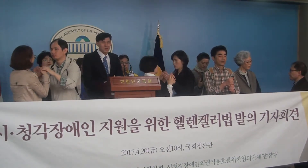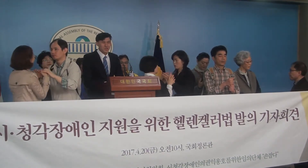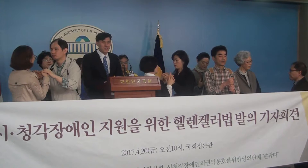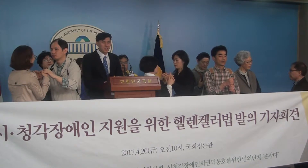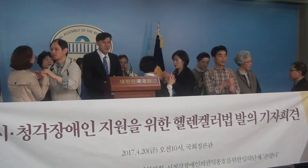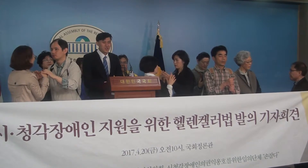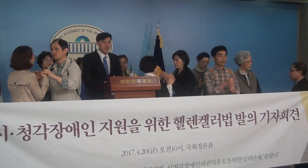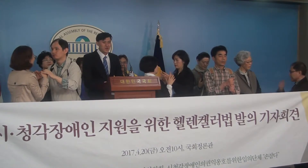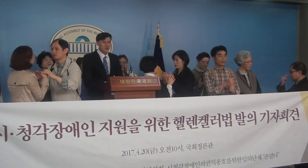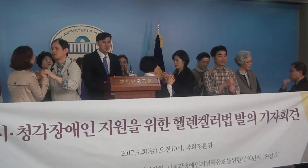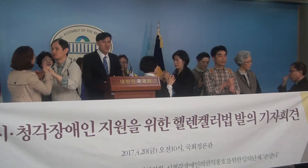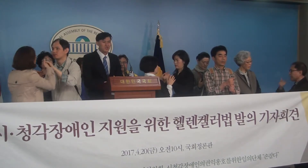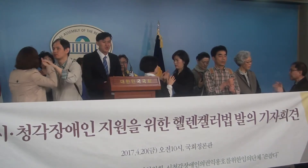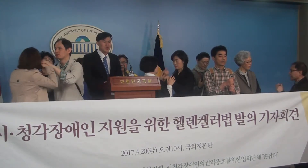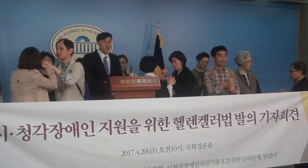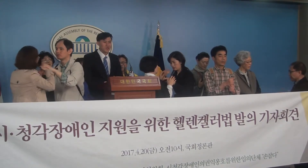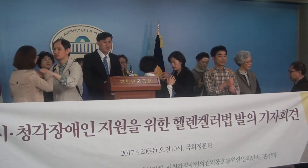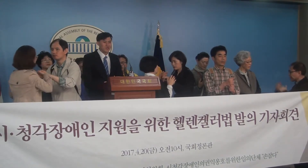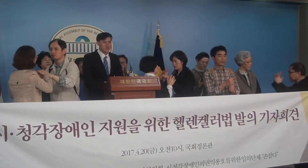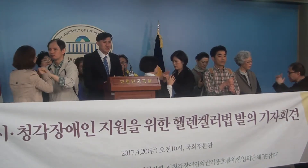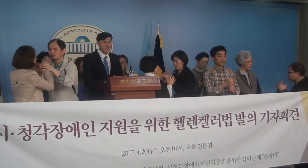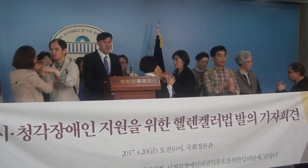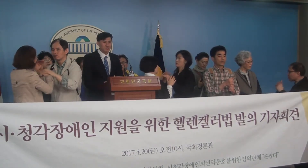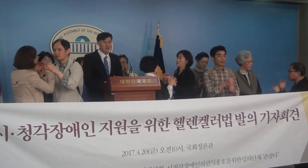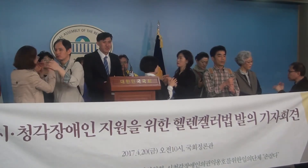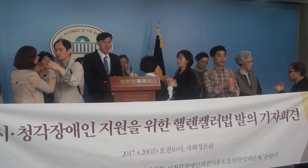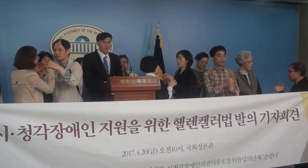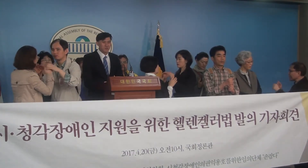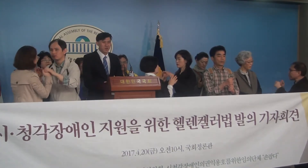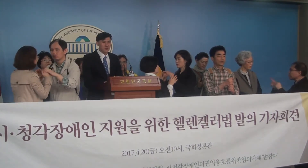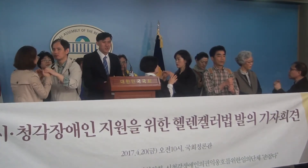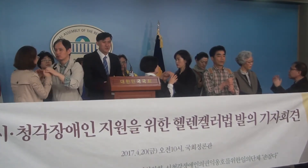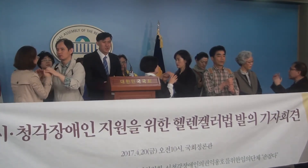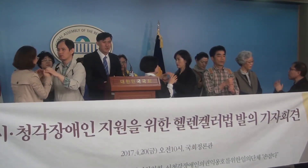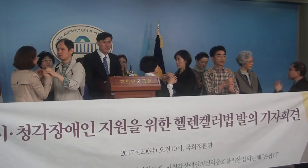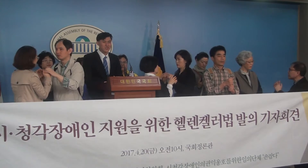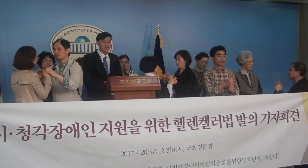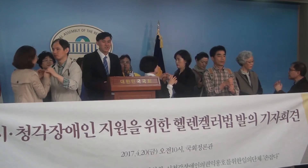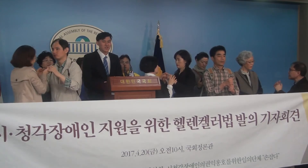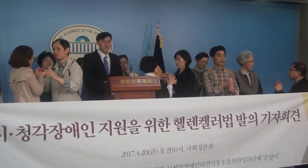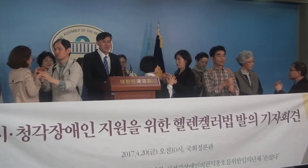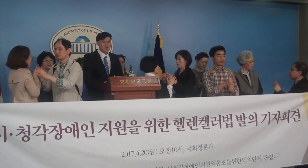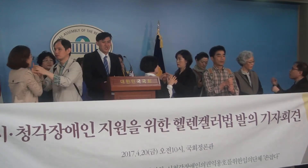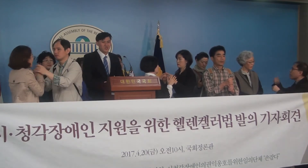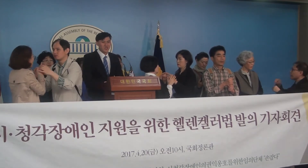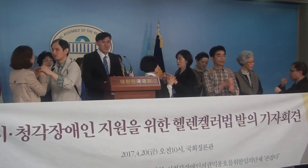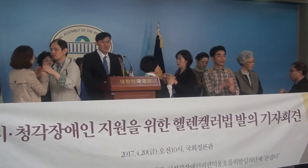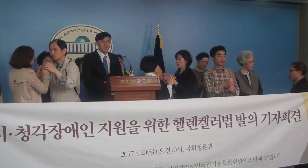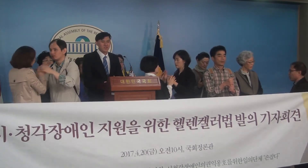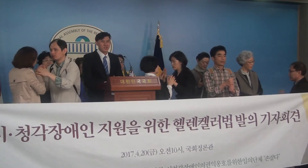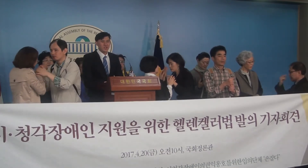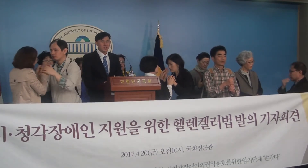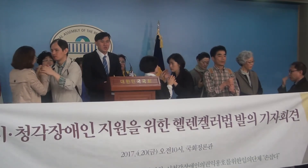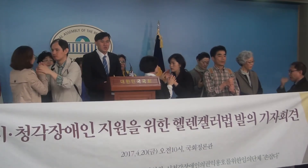앞서 언급한 시청각장애인에게 필요한 지원 내용의 상당 부분이 반영된 발의로서